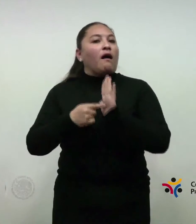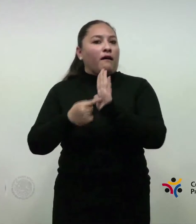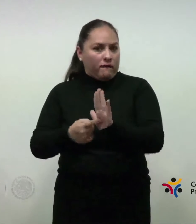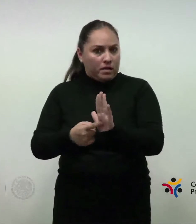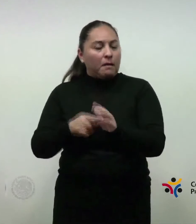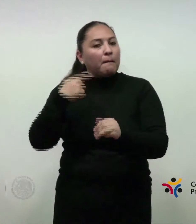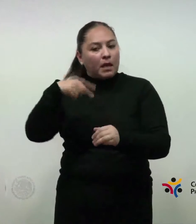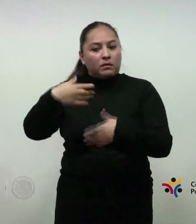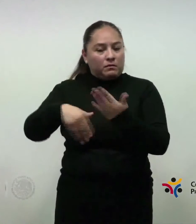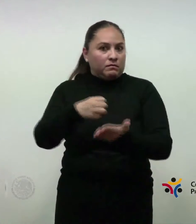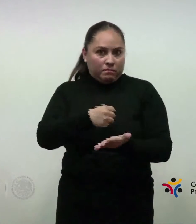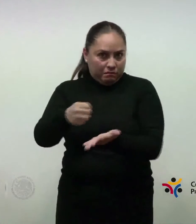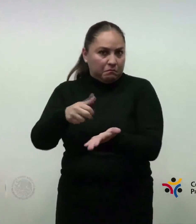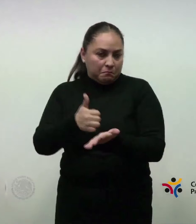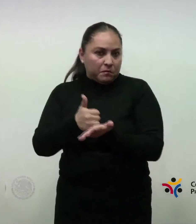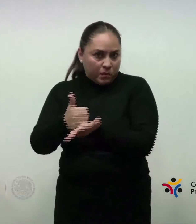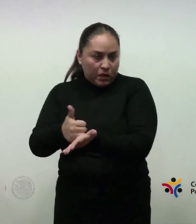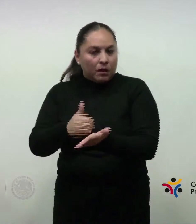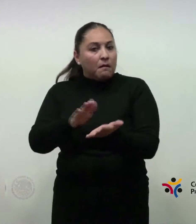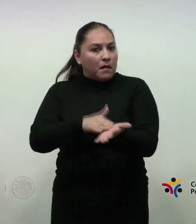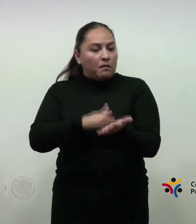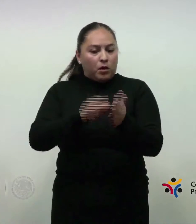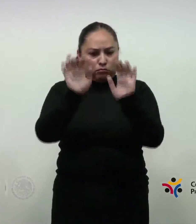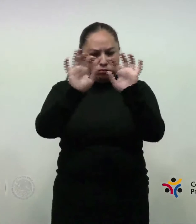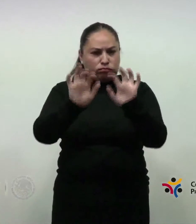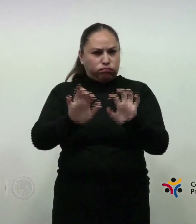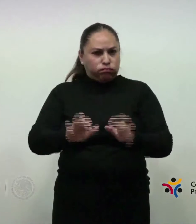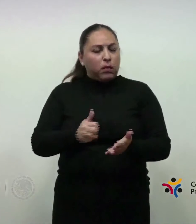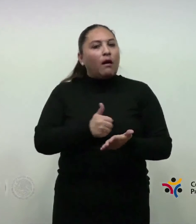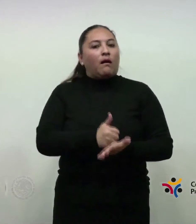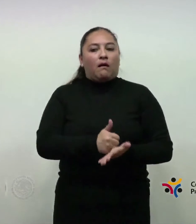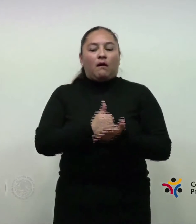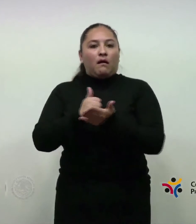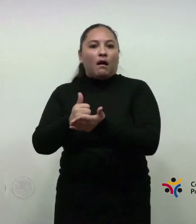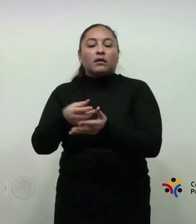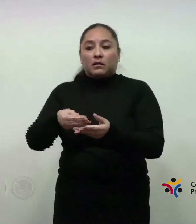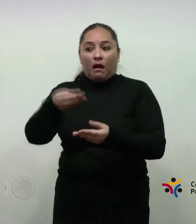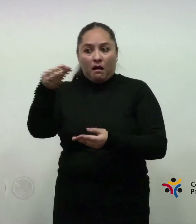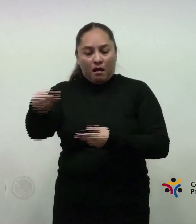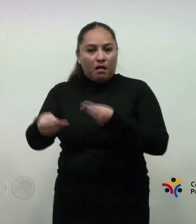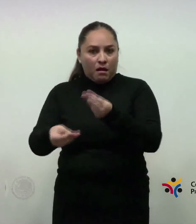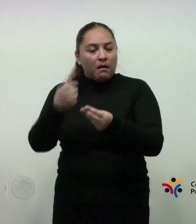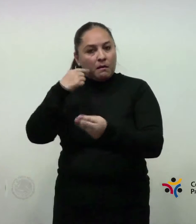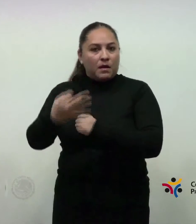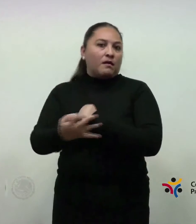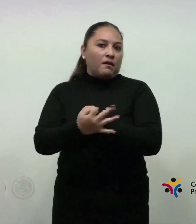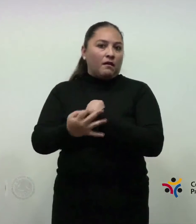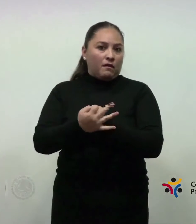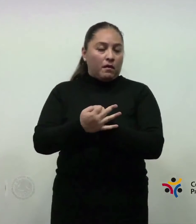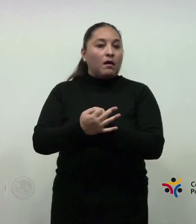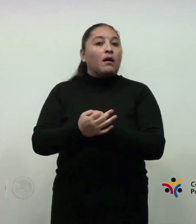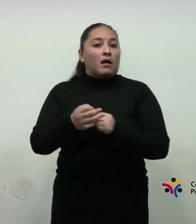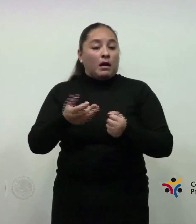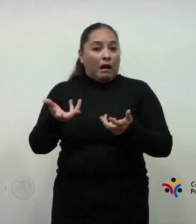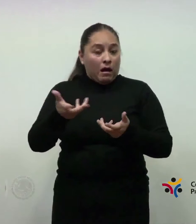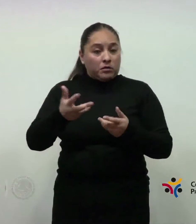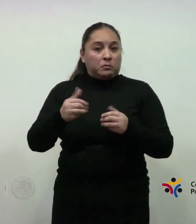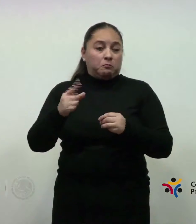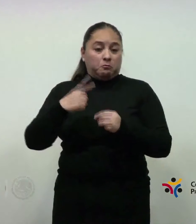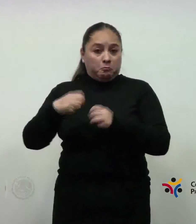cuestión entregar un escrito bajo protesta de decir verdad en donde se manifieste que en el presente ejercicio fiscal no